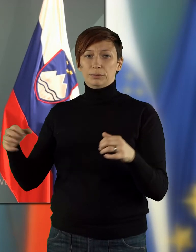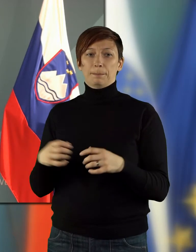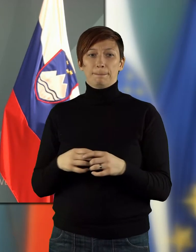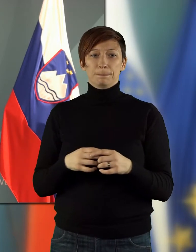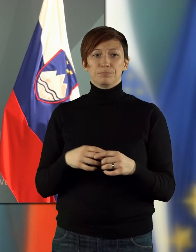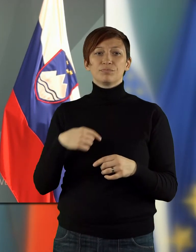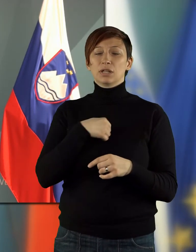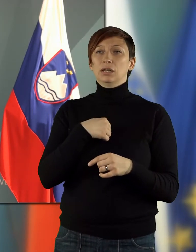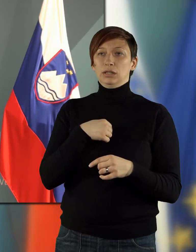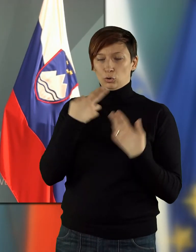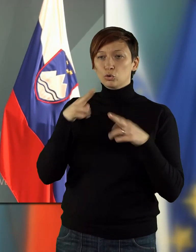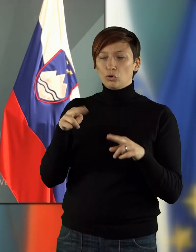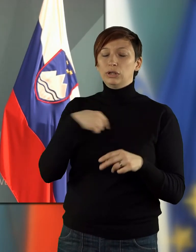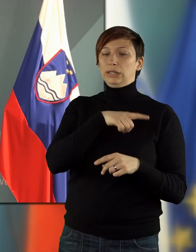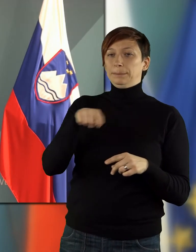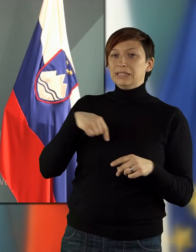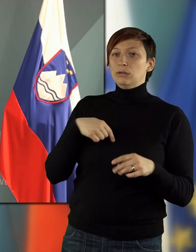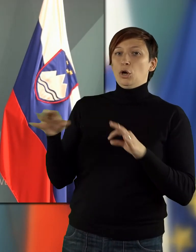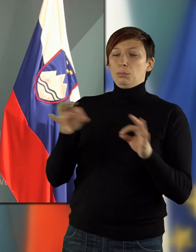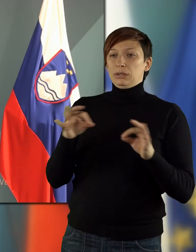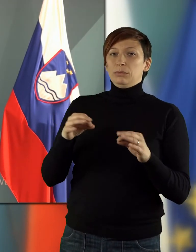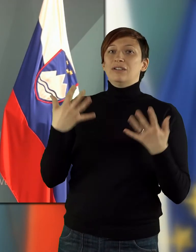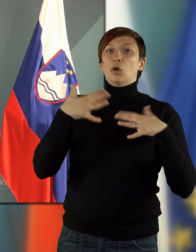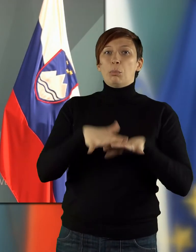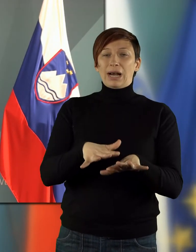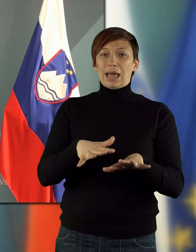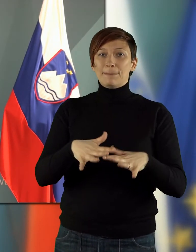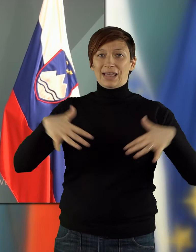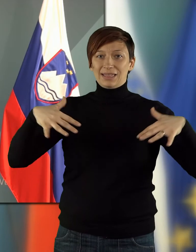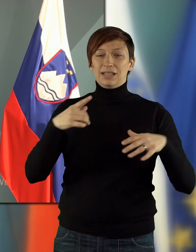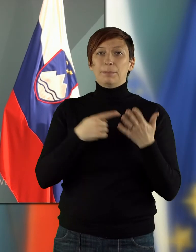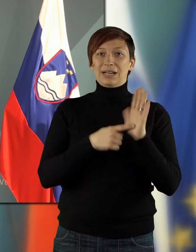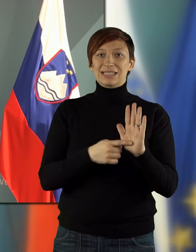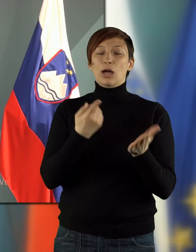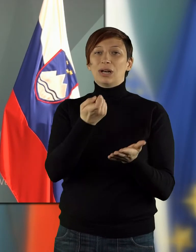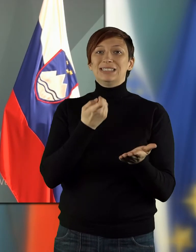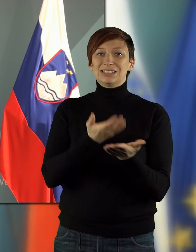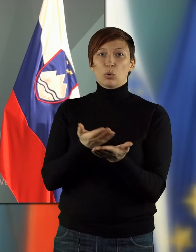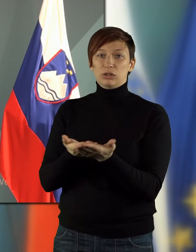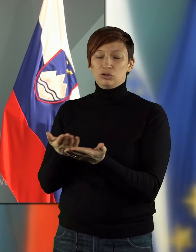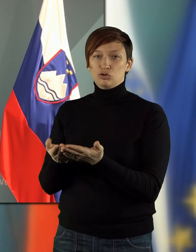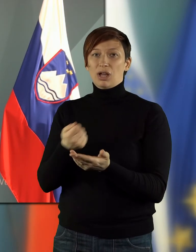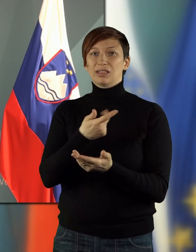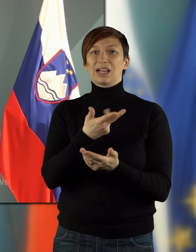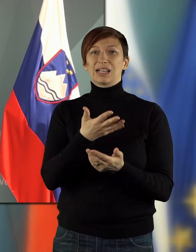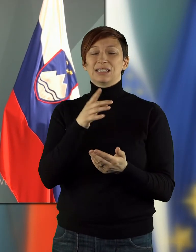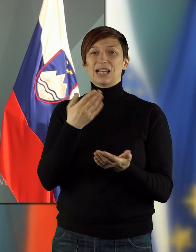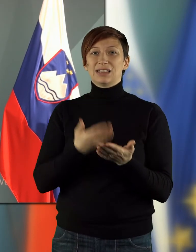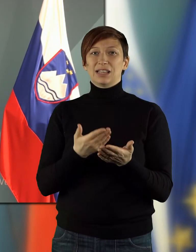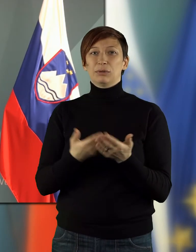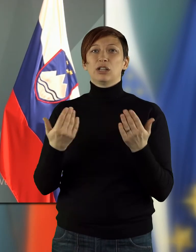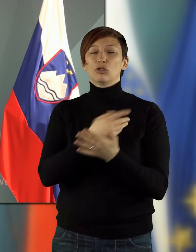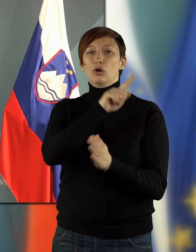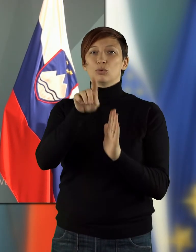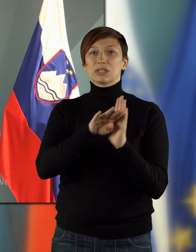ki naj bi to preprečila. Ko smo mi pripravljali in v parlamentu predstavljali izhodišča, na